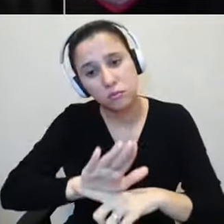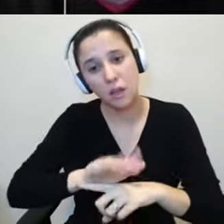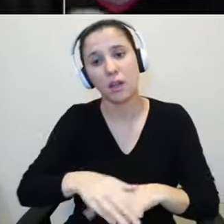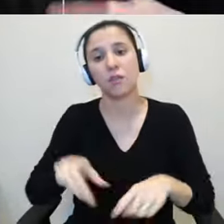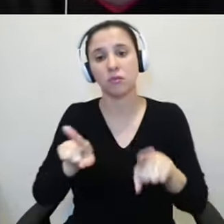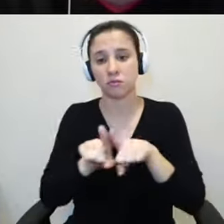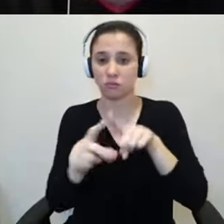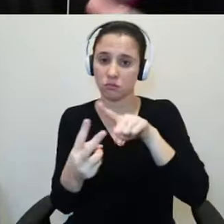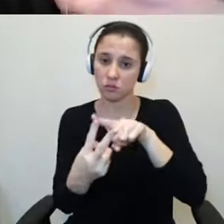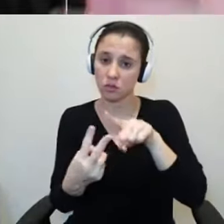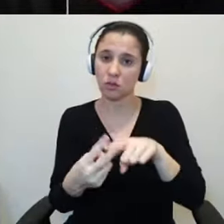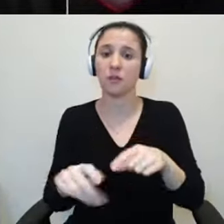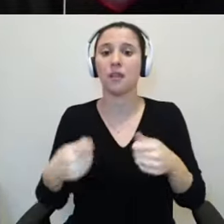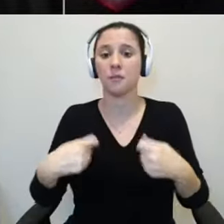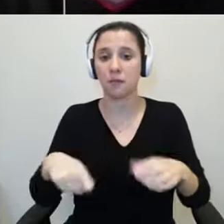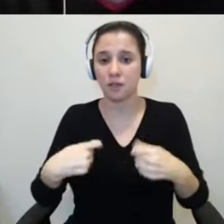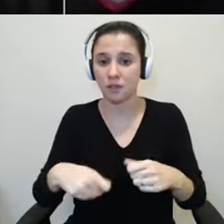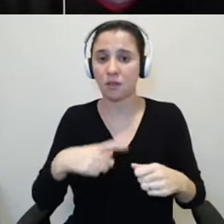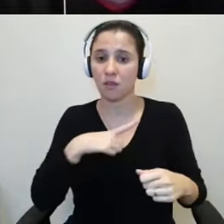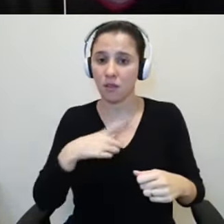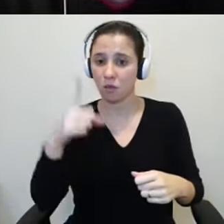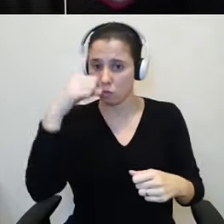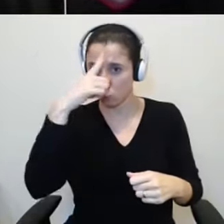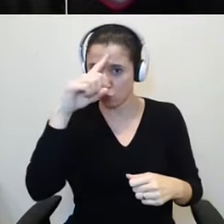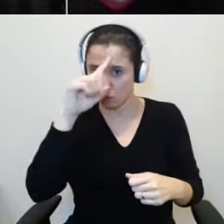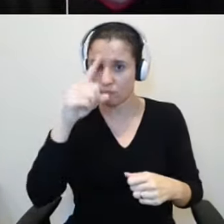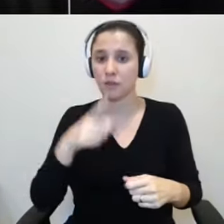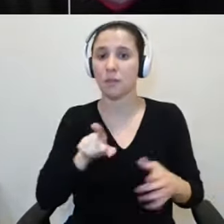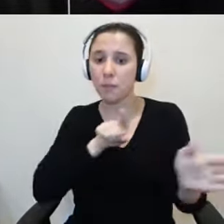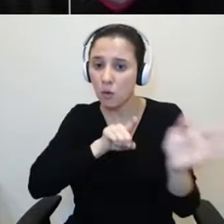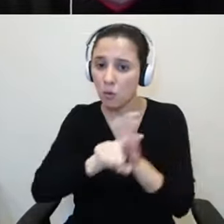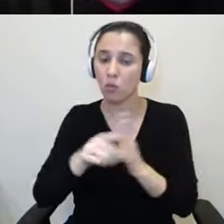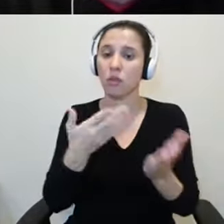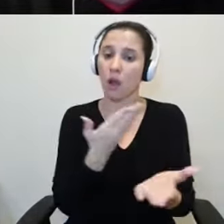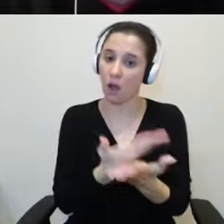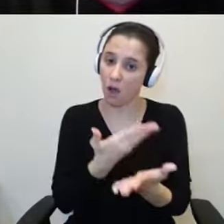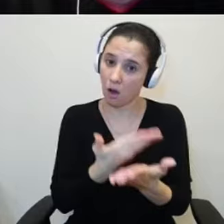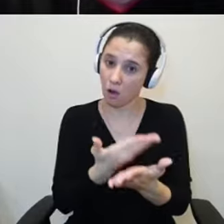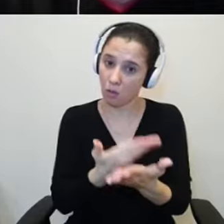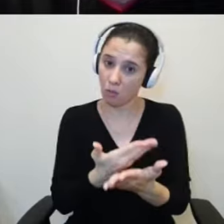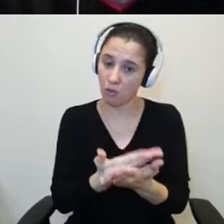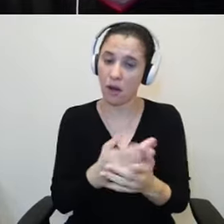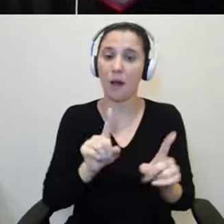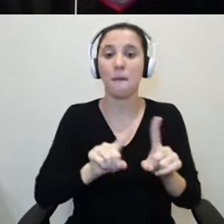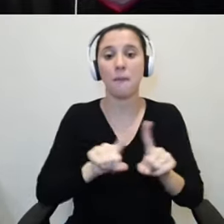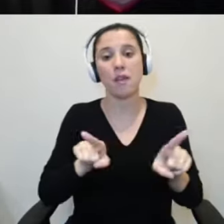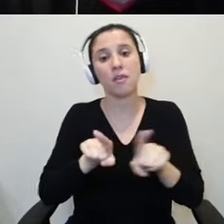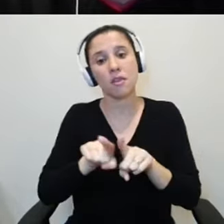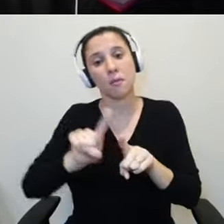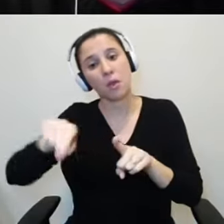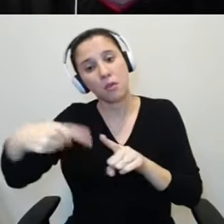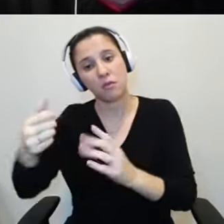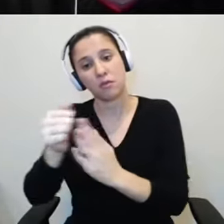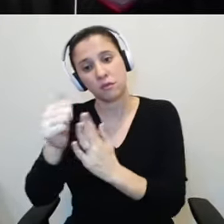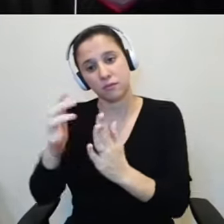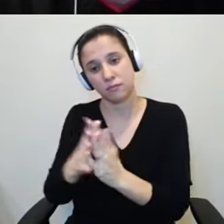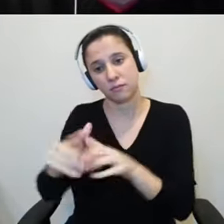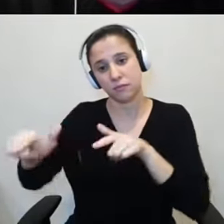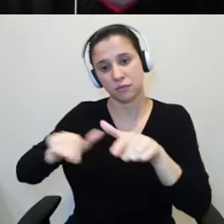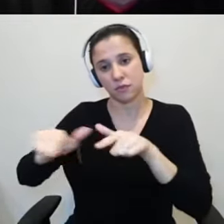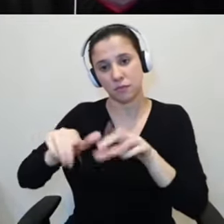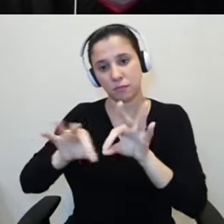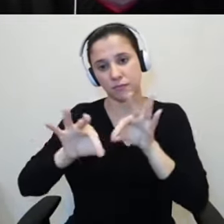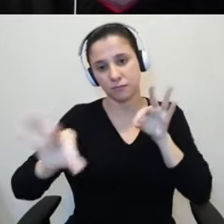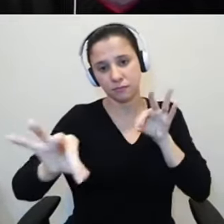tirar dúvidas com aulas, mas vocês também vão ter essas atividades para serem desenvolvidas. Então vamos ver aqui mais